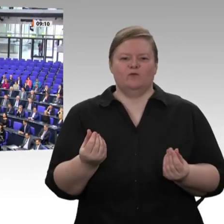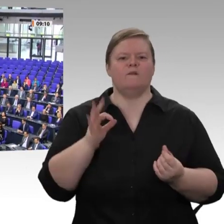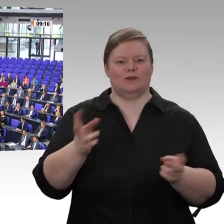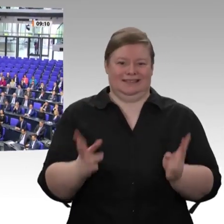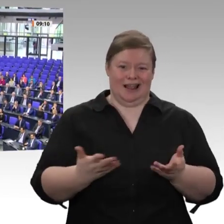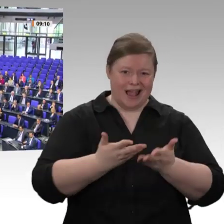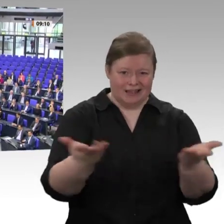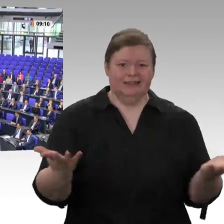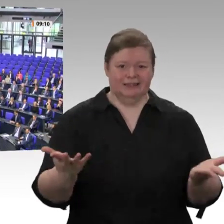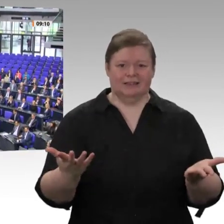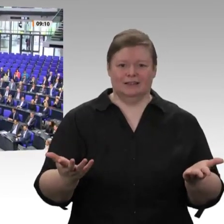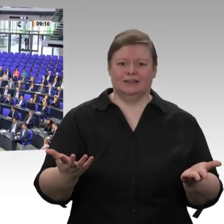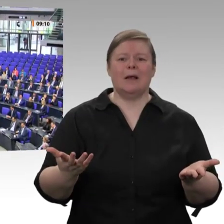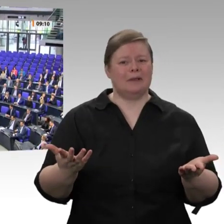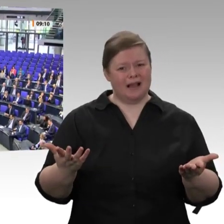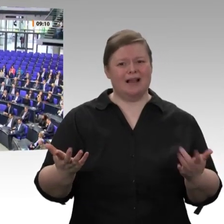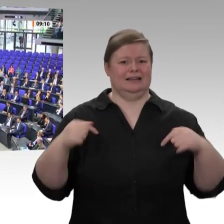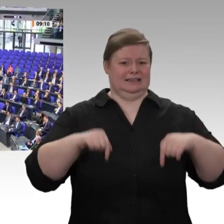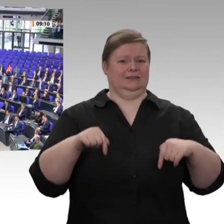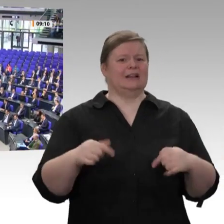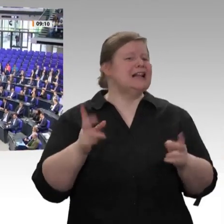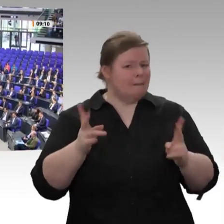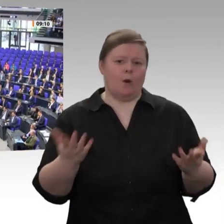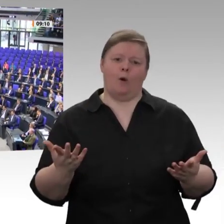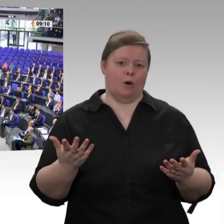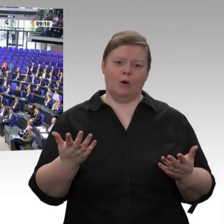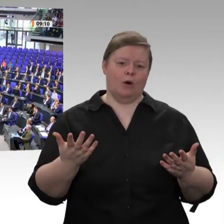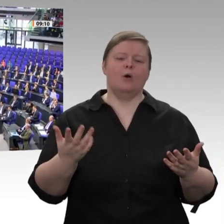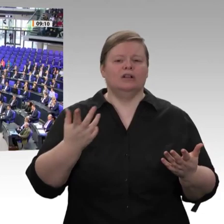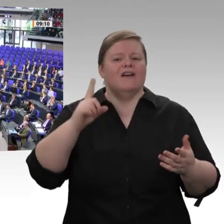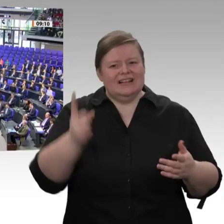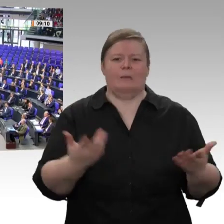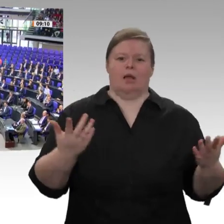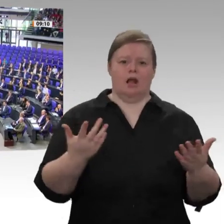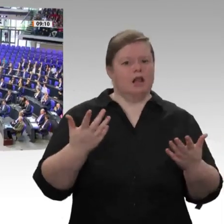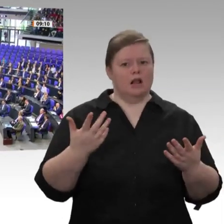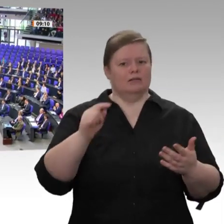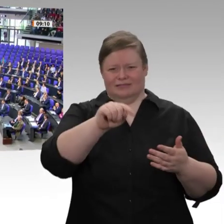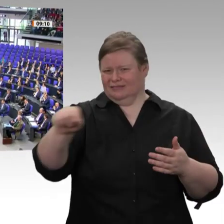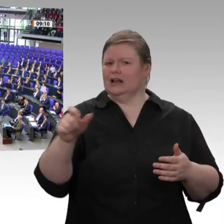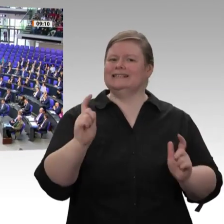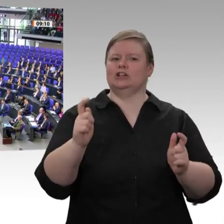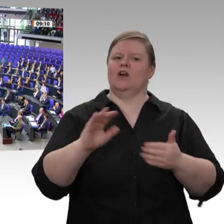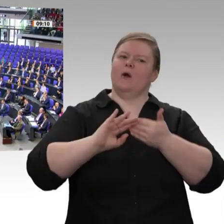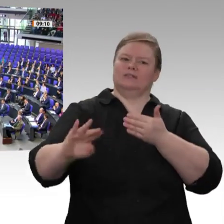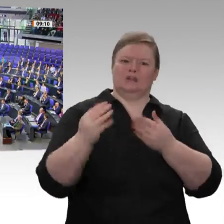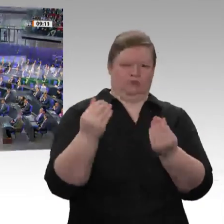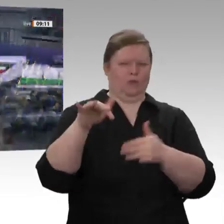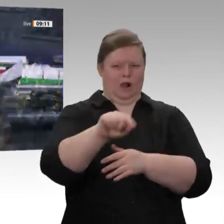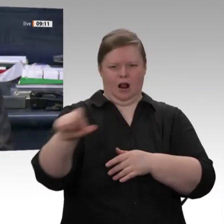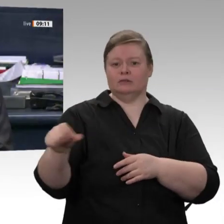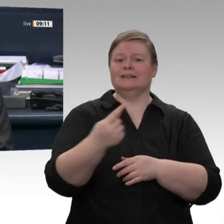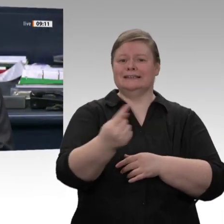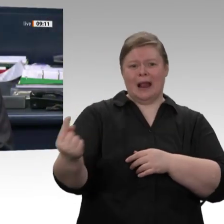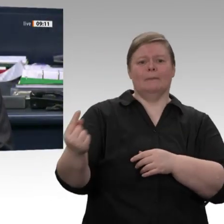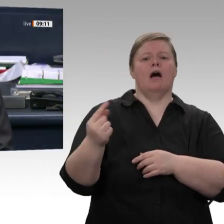einem Brennglas die Herausforderungen unserer globalisierten Welt. Herausforderungen, die sich uns gleichzeitig